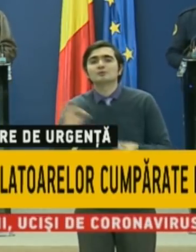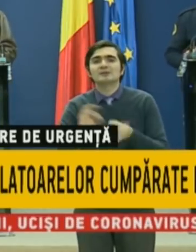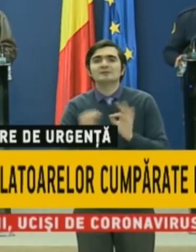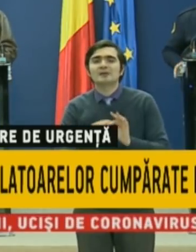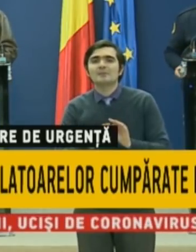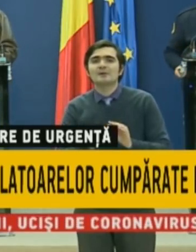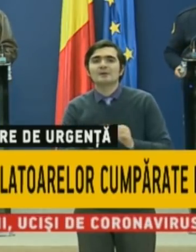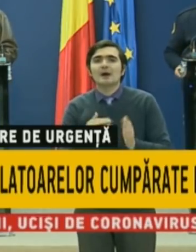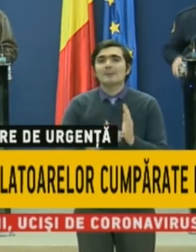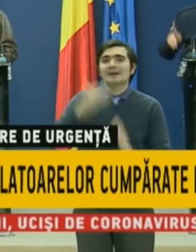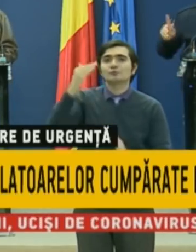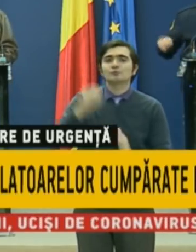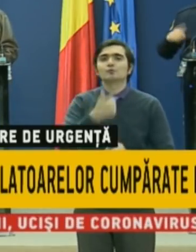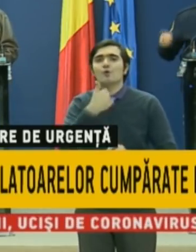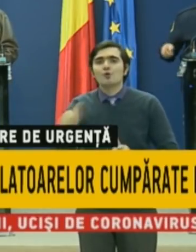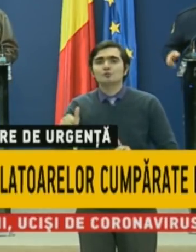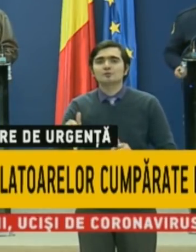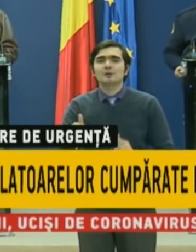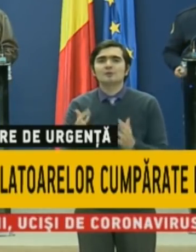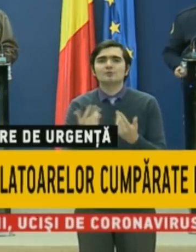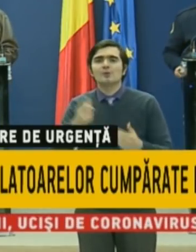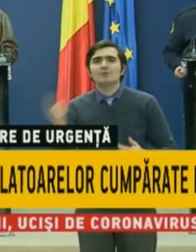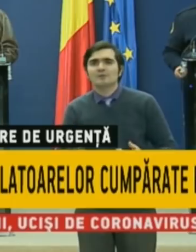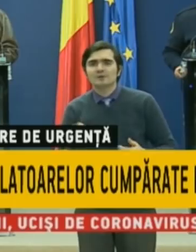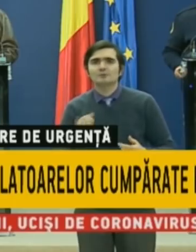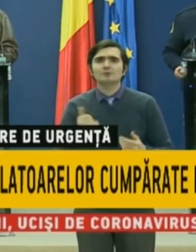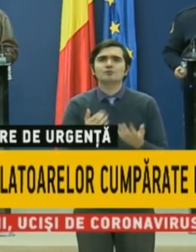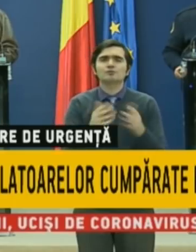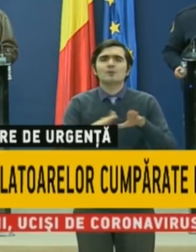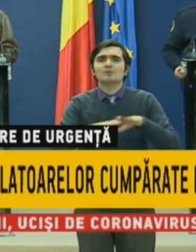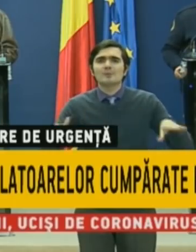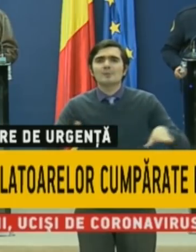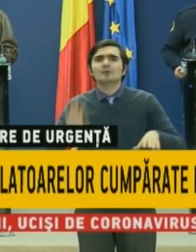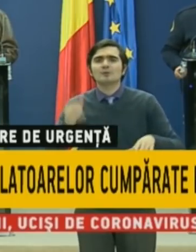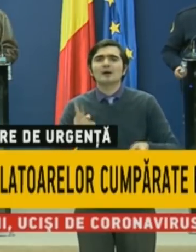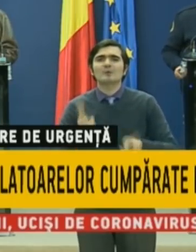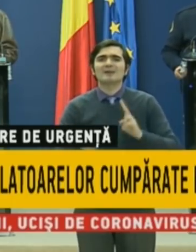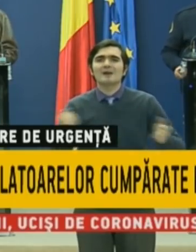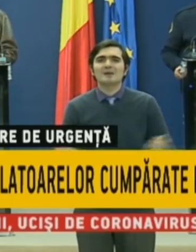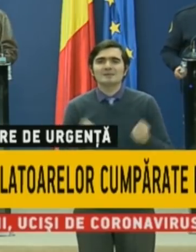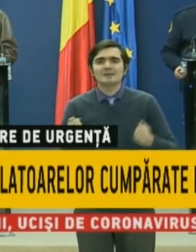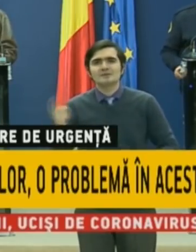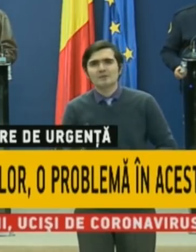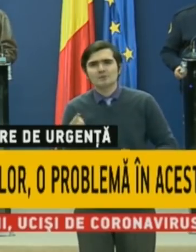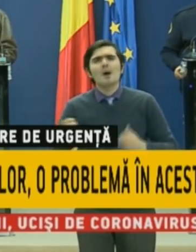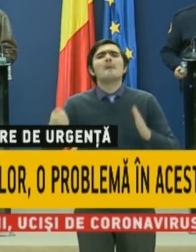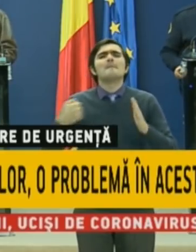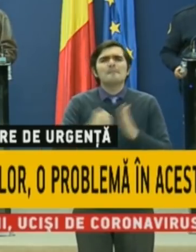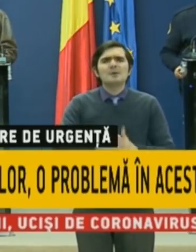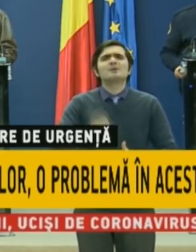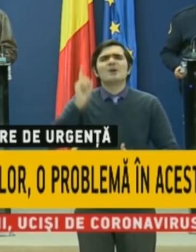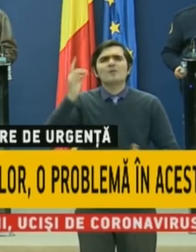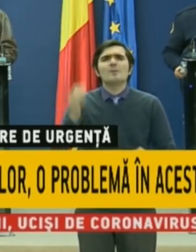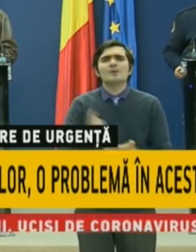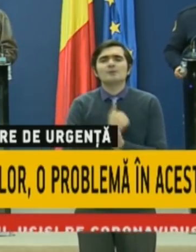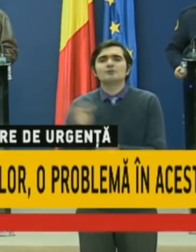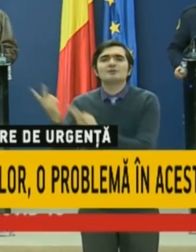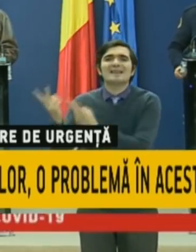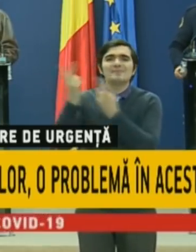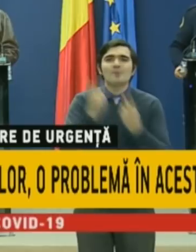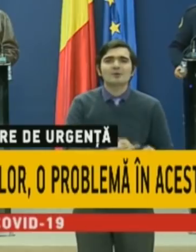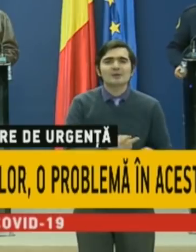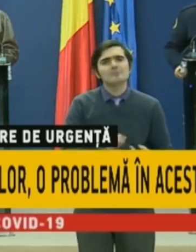încă 100 numărul ventilatoarelor și a paturilor ventilate de terapie intensivă, până reușim, bineînțeles, să importăm